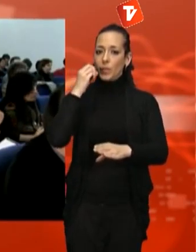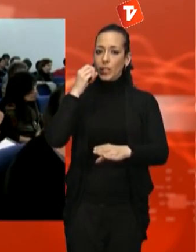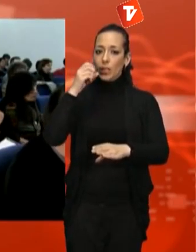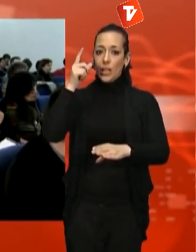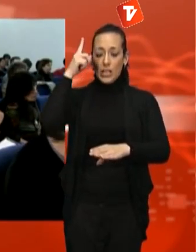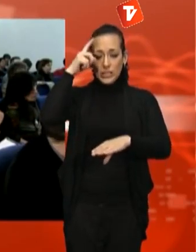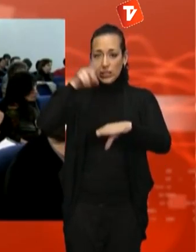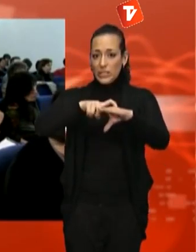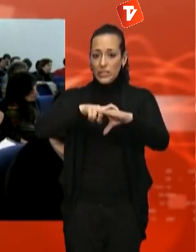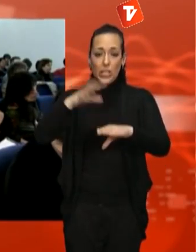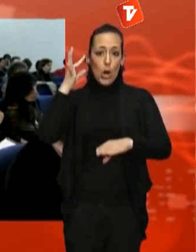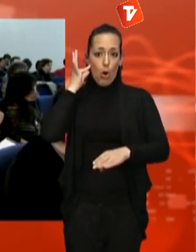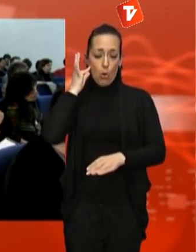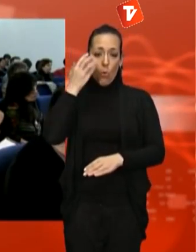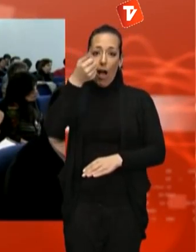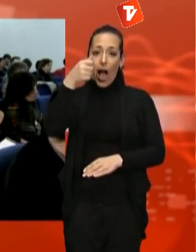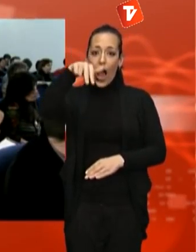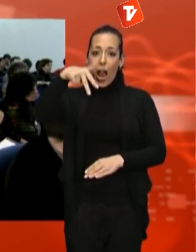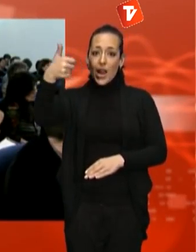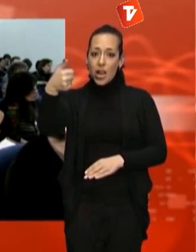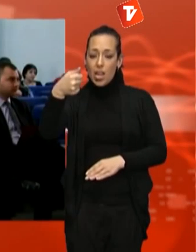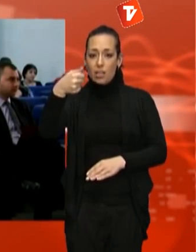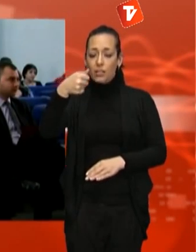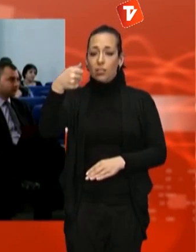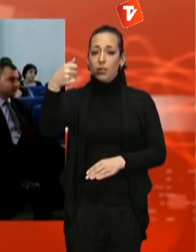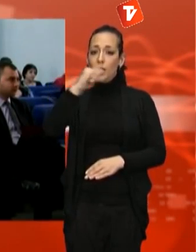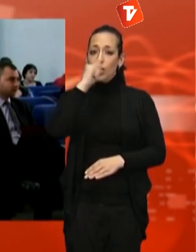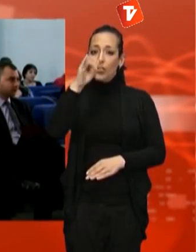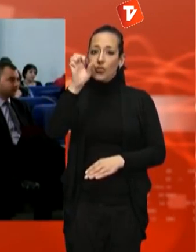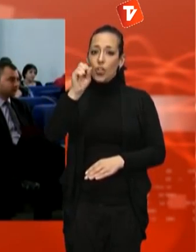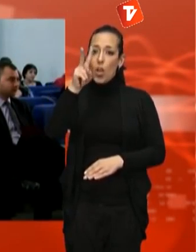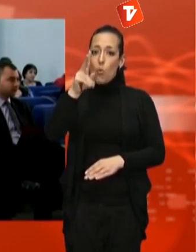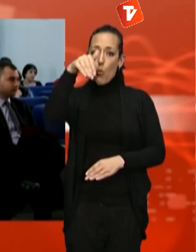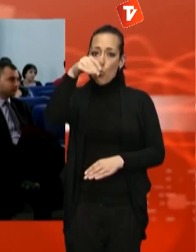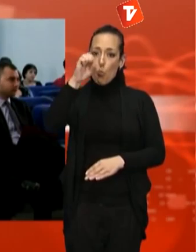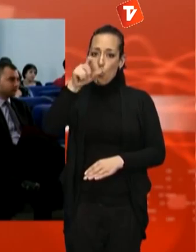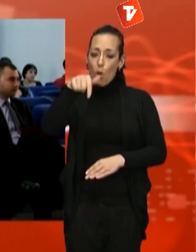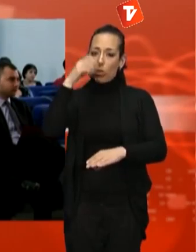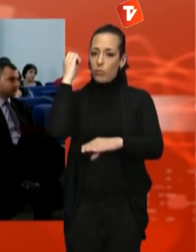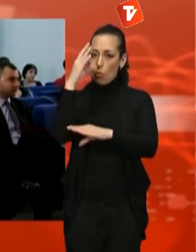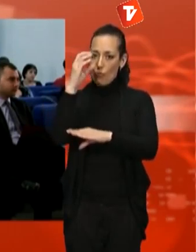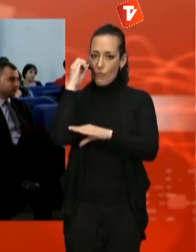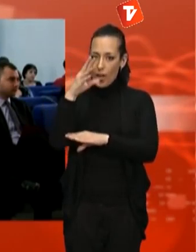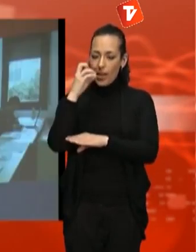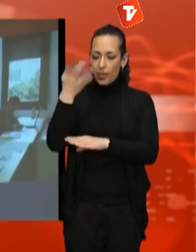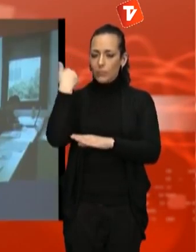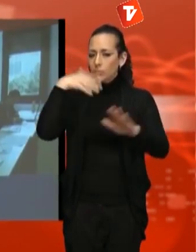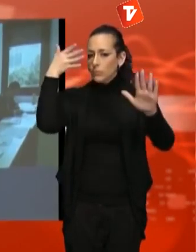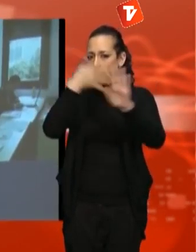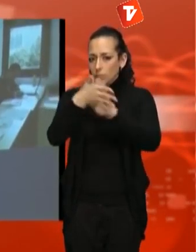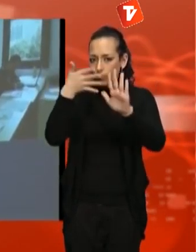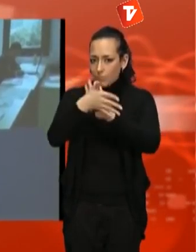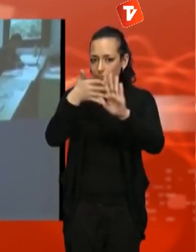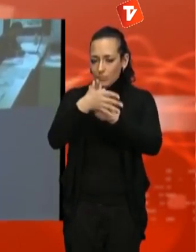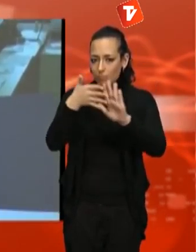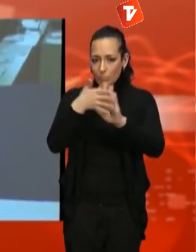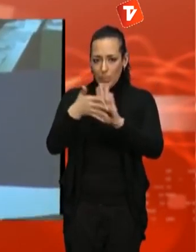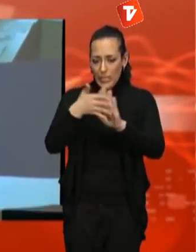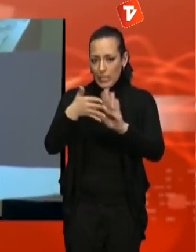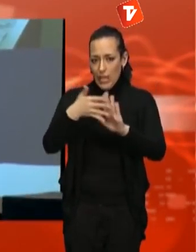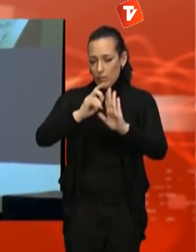plantejat els projectes, objectius, motivacions i resultats, així com les dificultats en què es troben les persones que volen impulsar el seu propi negoci.